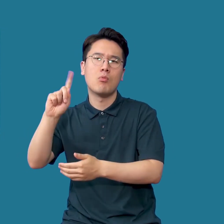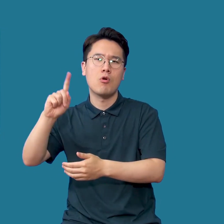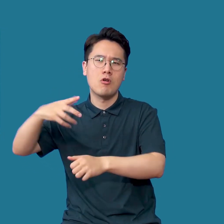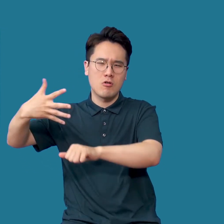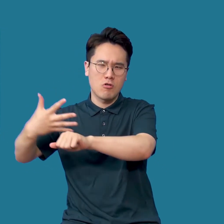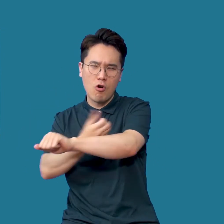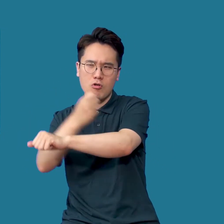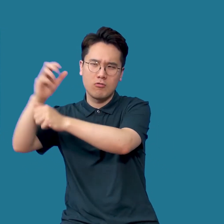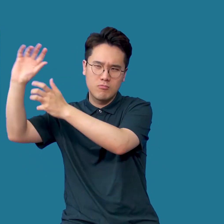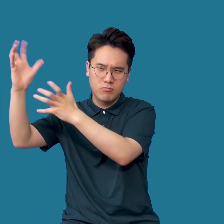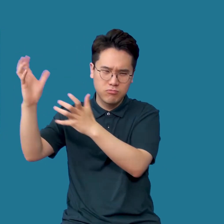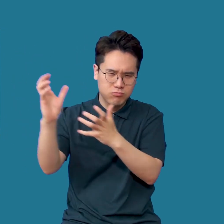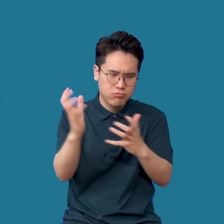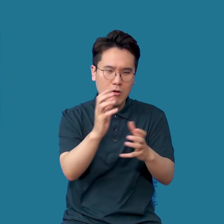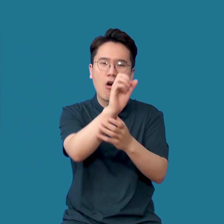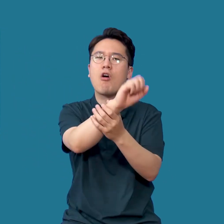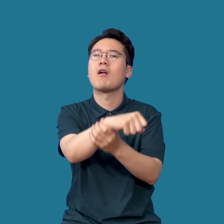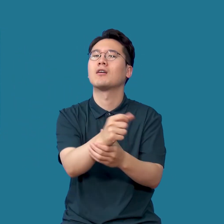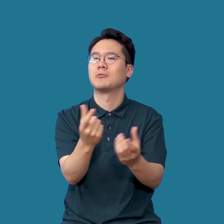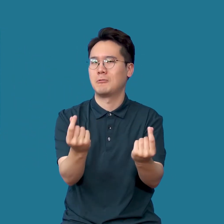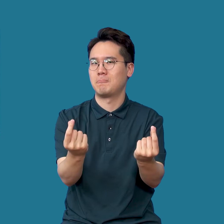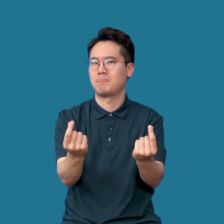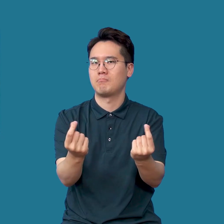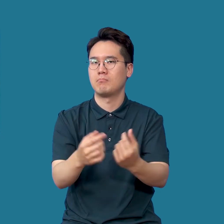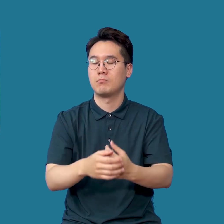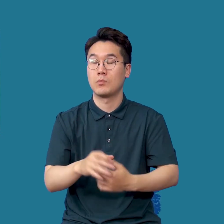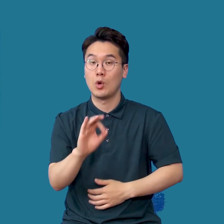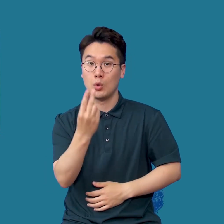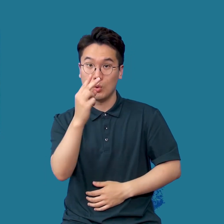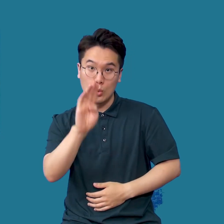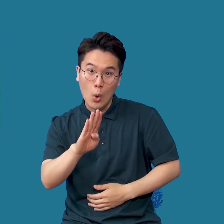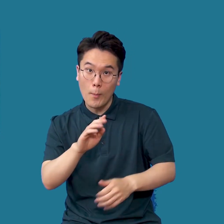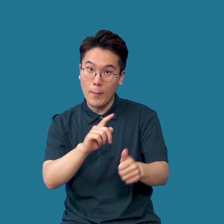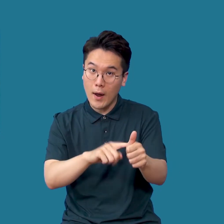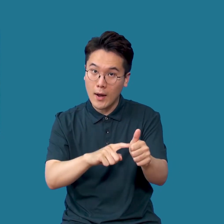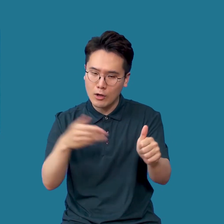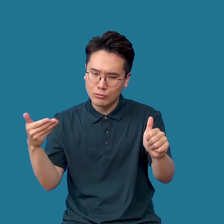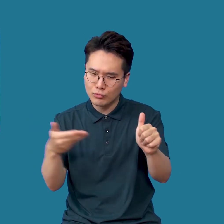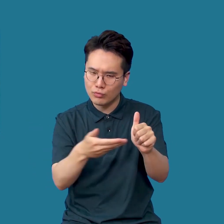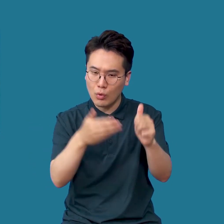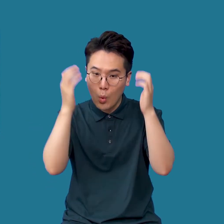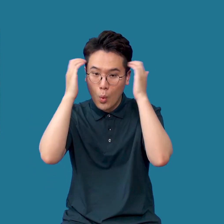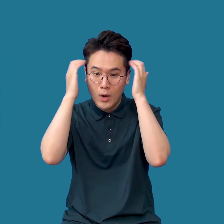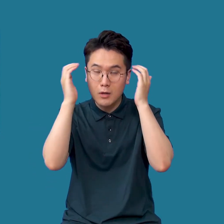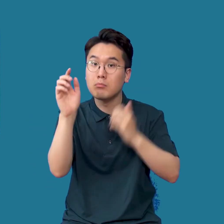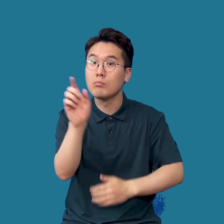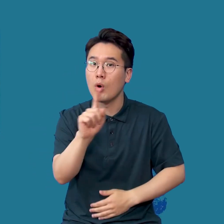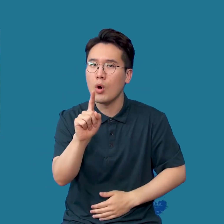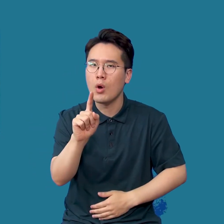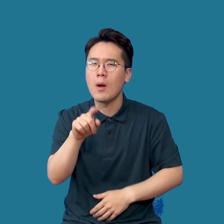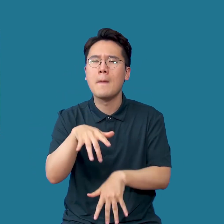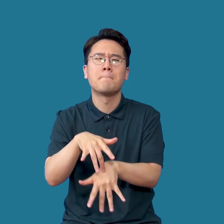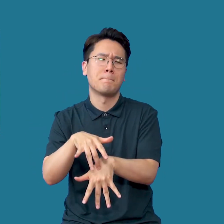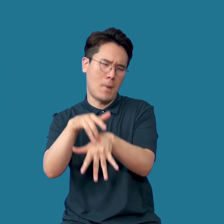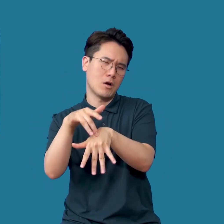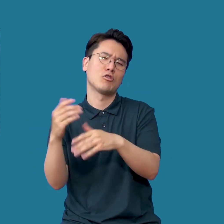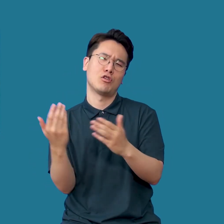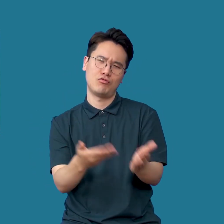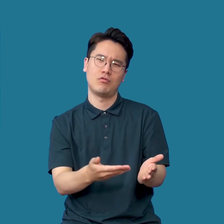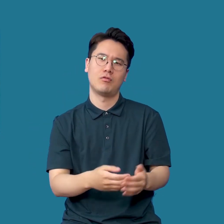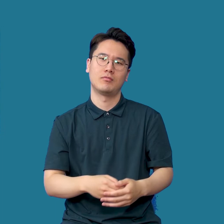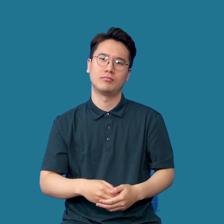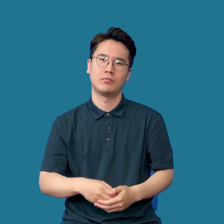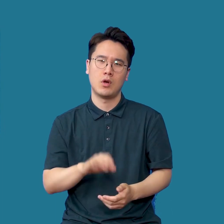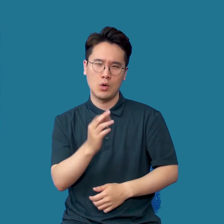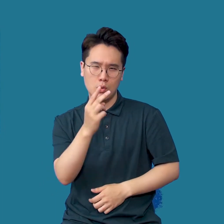욥에게 일어난 고난, 그건 마귀가 주는 고난이었습니다. 어떻게 하든지 욥을 쓰러뜨리고 욥을 죽이기